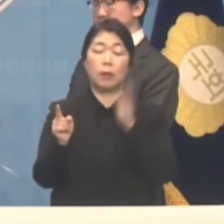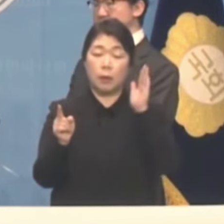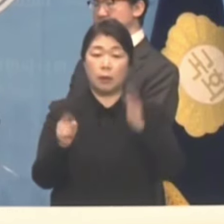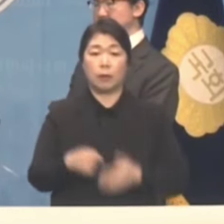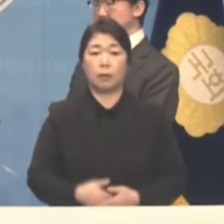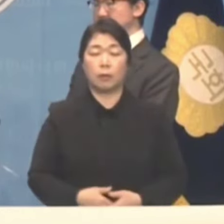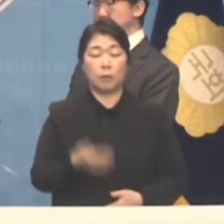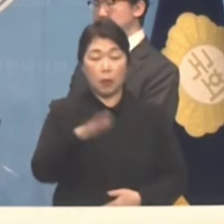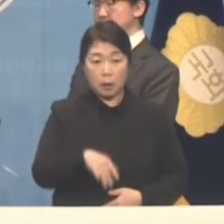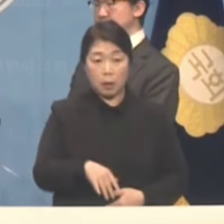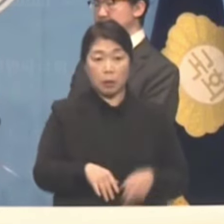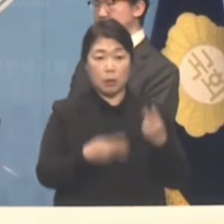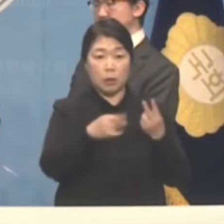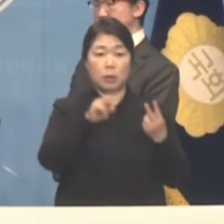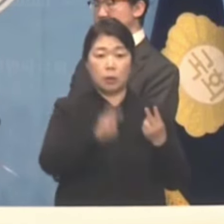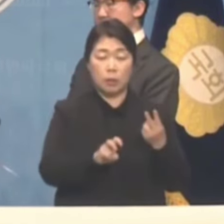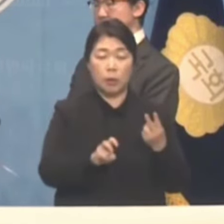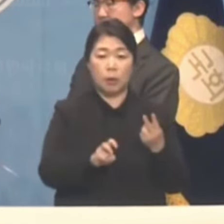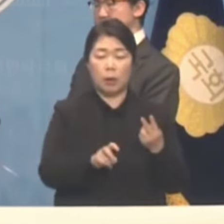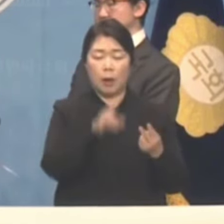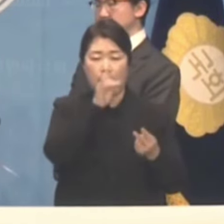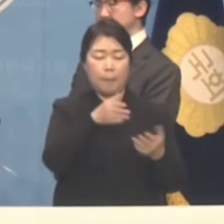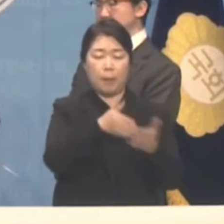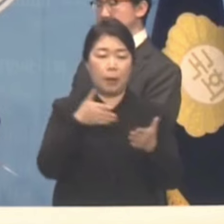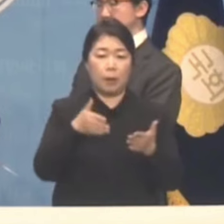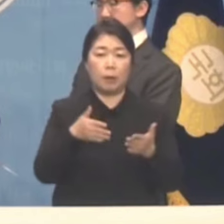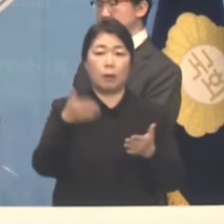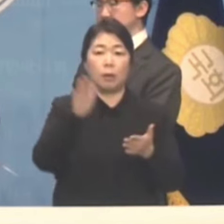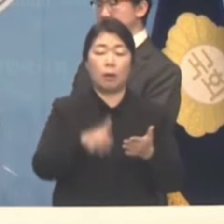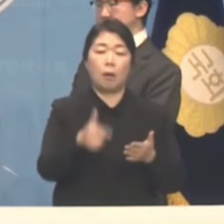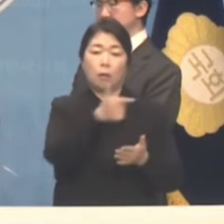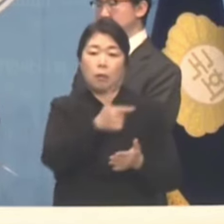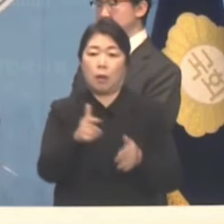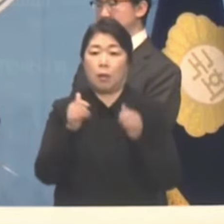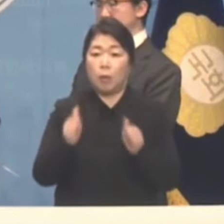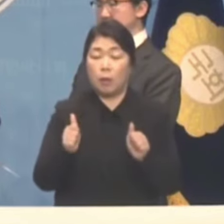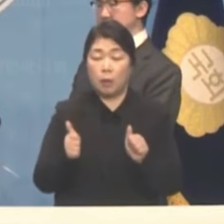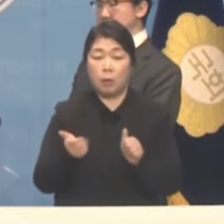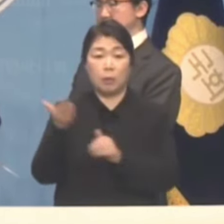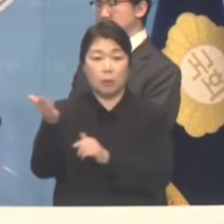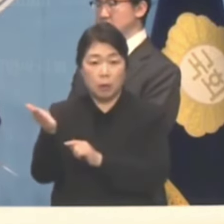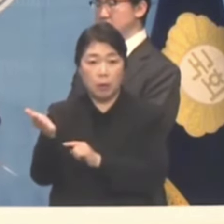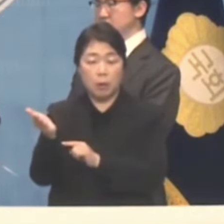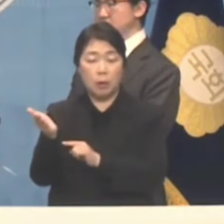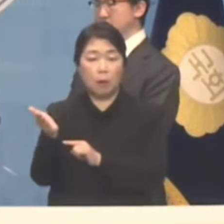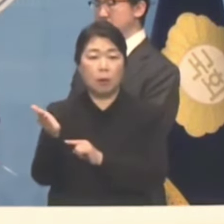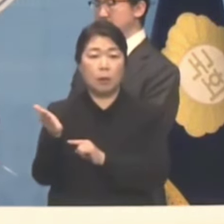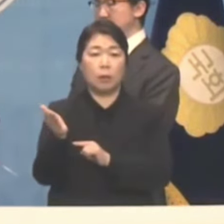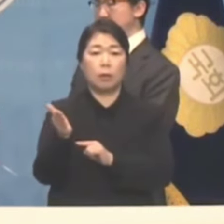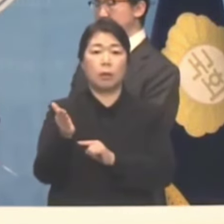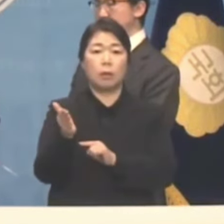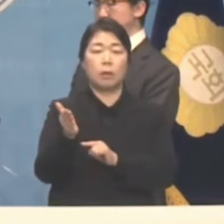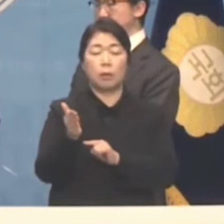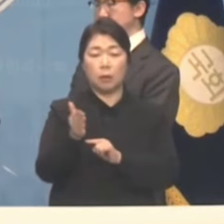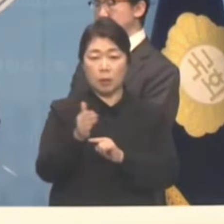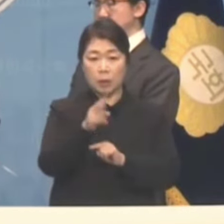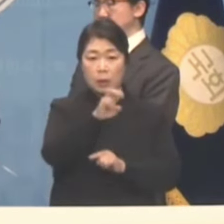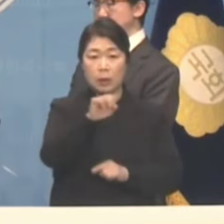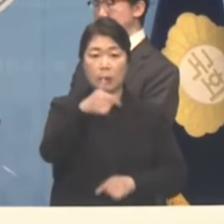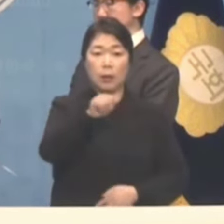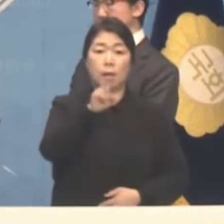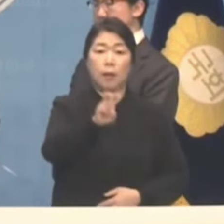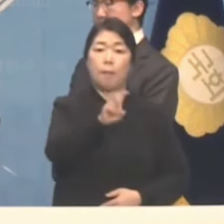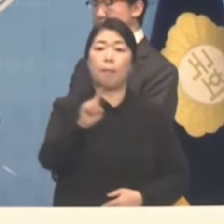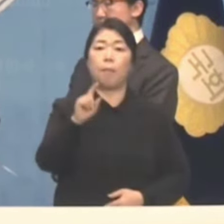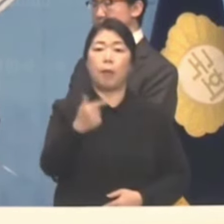어떻게 대법원에서 뒤집어졌을요 판결전 로비스트 김만배 비타 500 음료